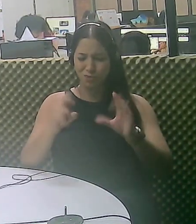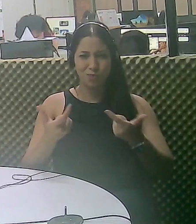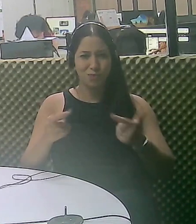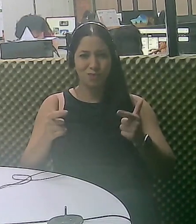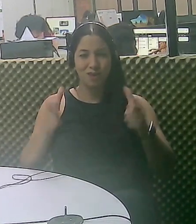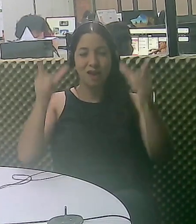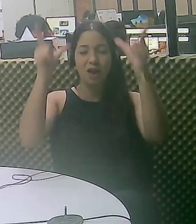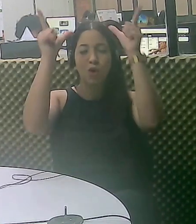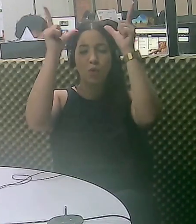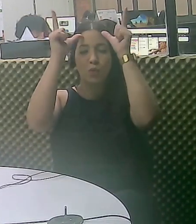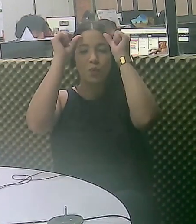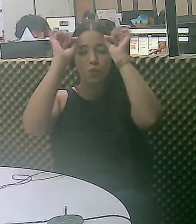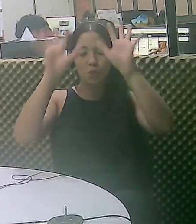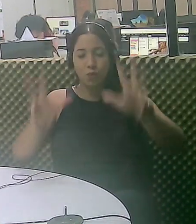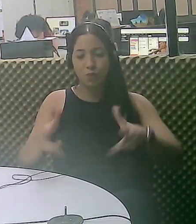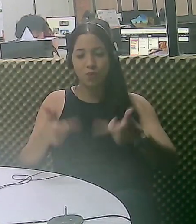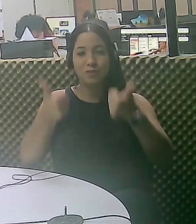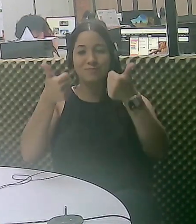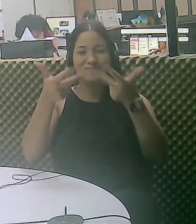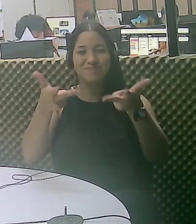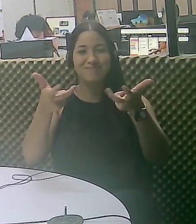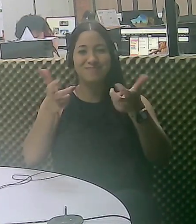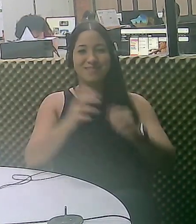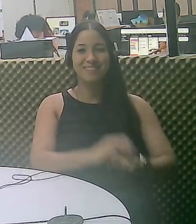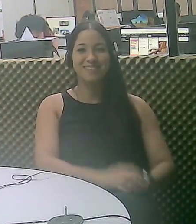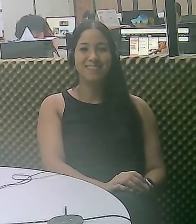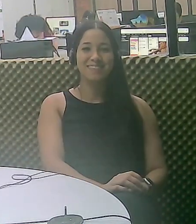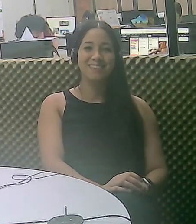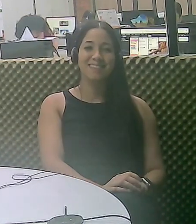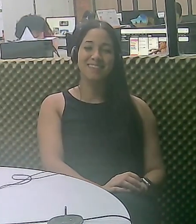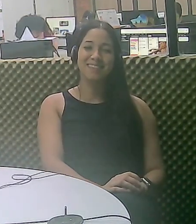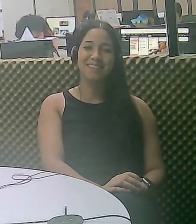atrapalhando. Até o céu fica mais bonito de ver.